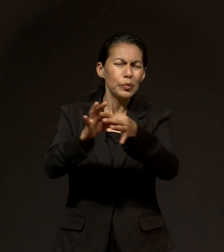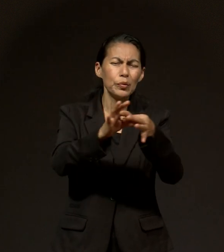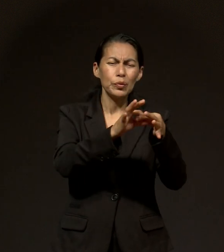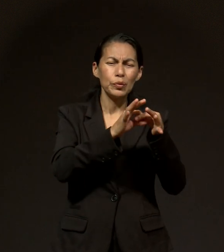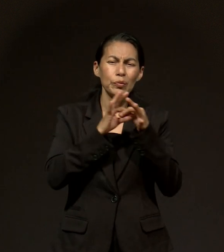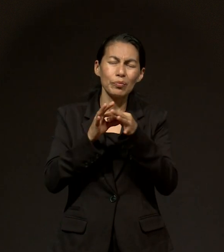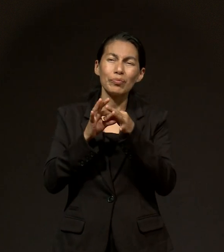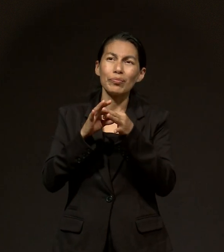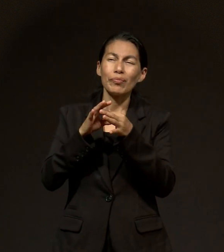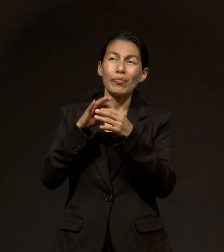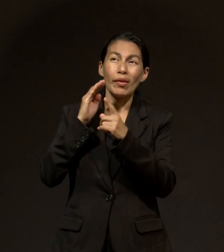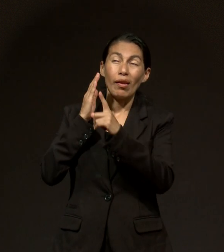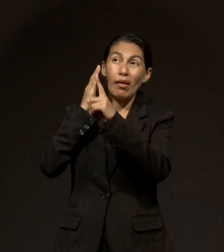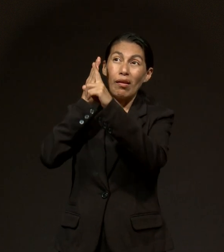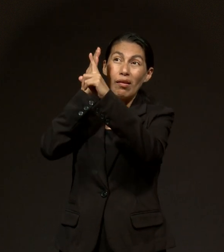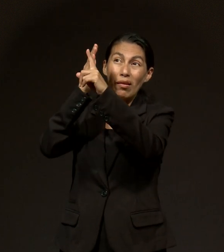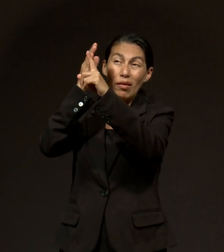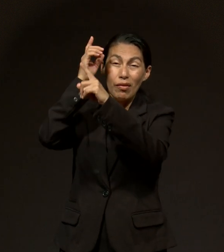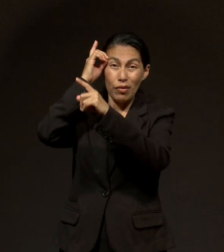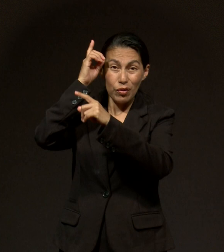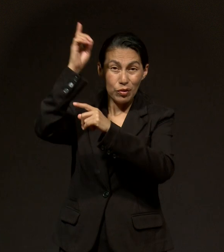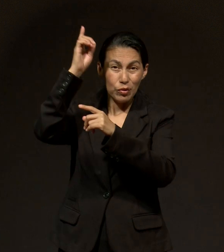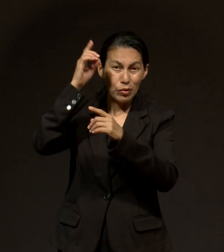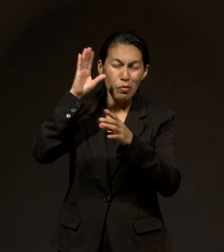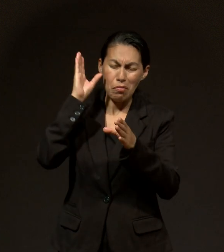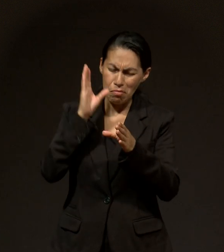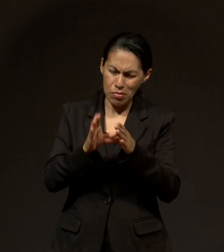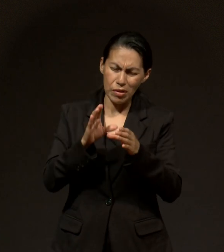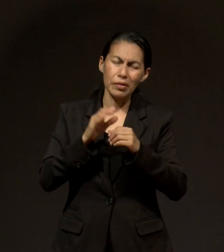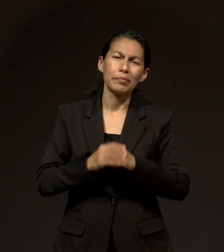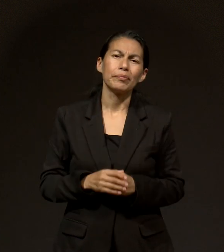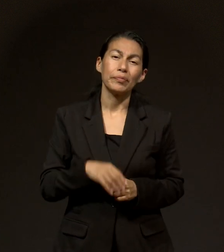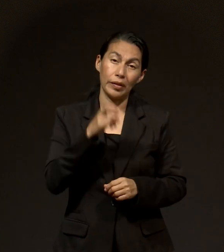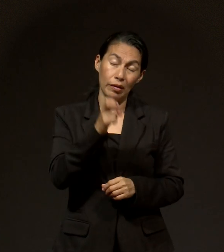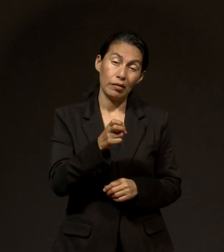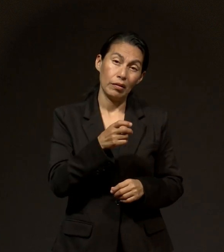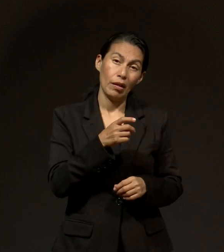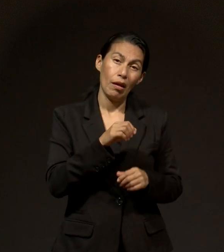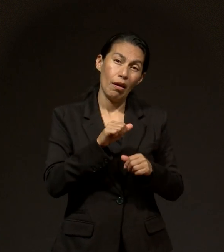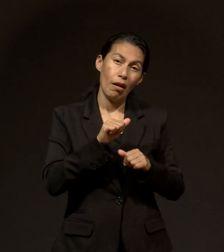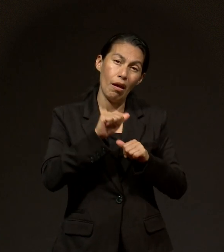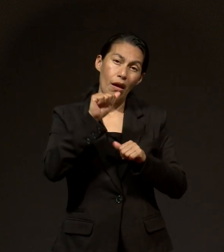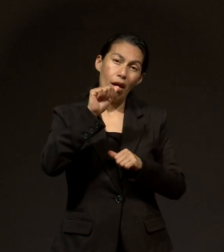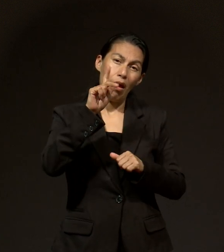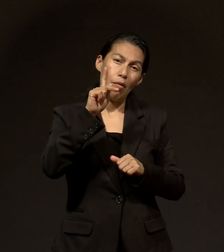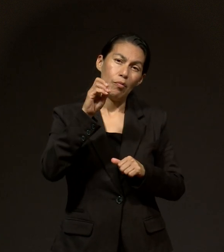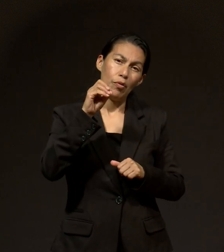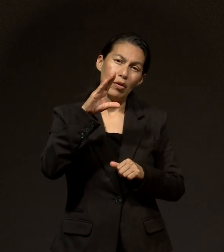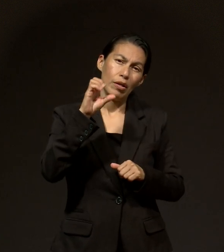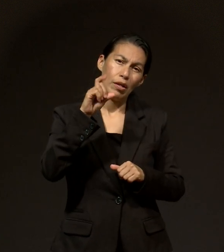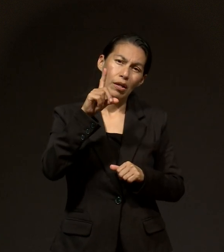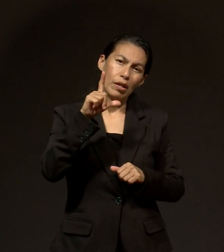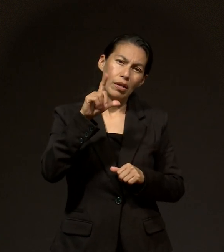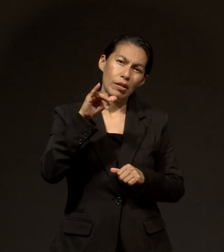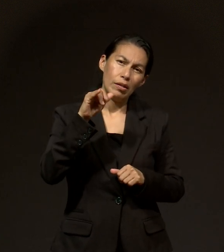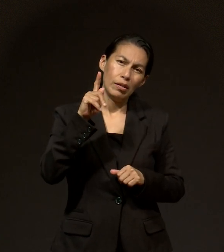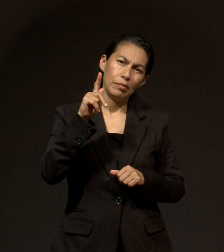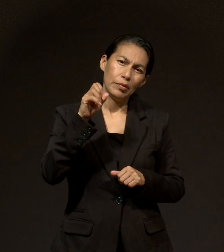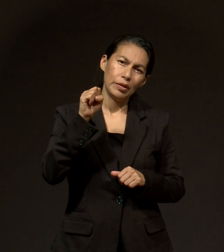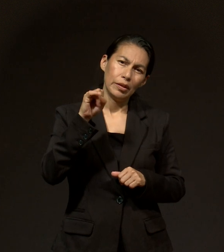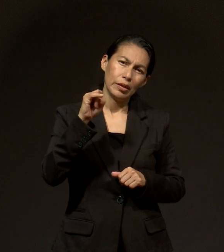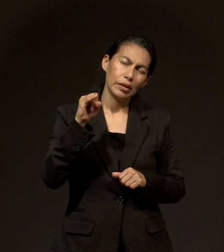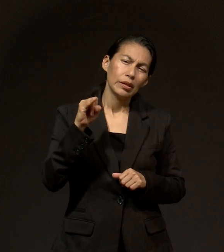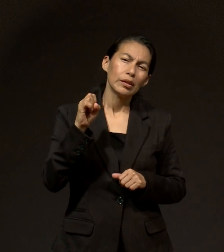cumplamos el sueño de Dios. el sueño de Dios está revelado en Apocalipsis, capítulo 18, 1,